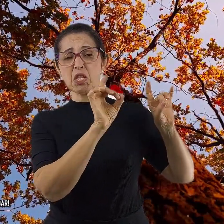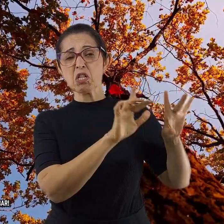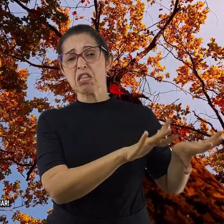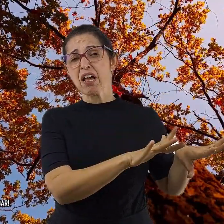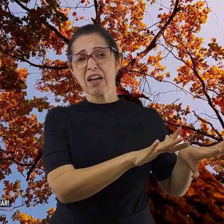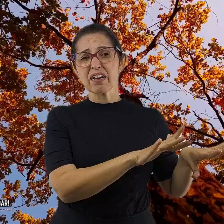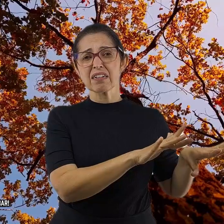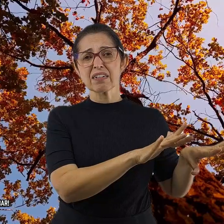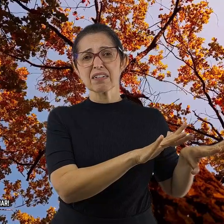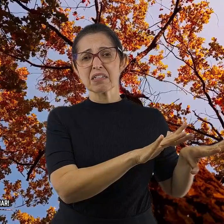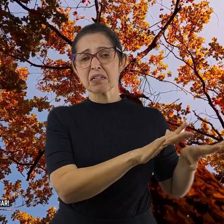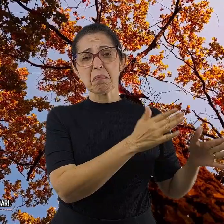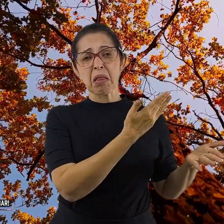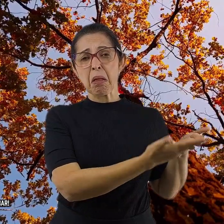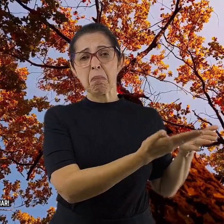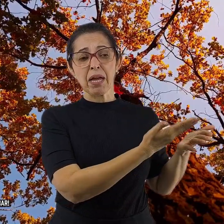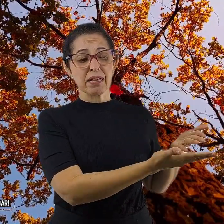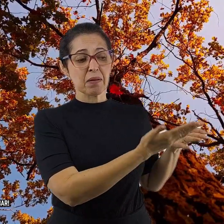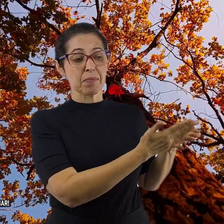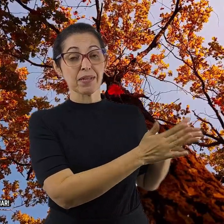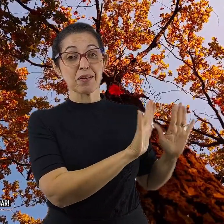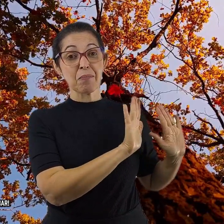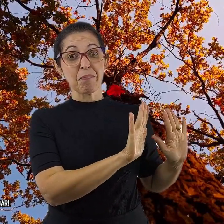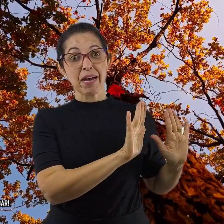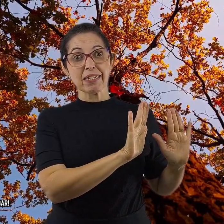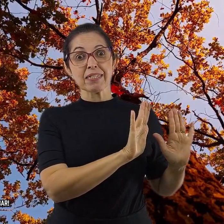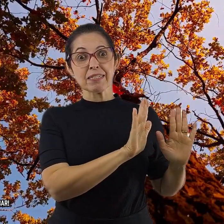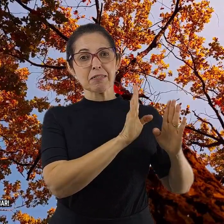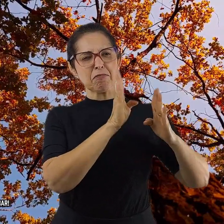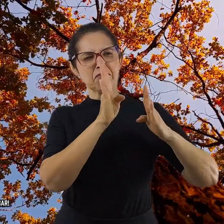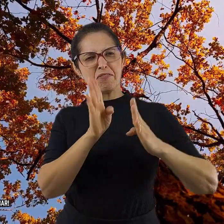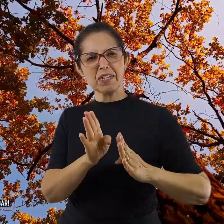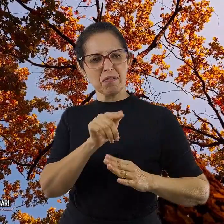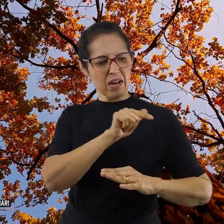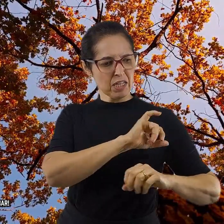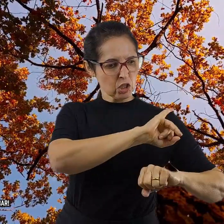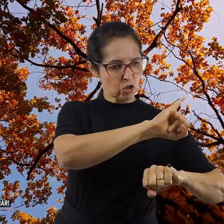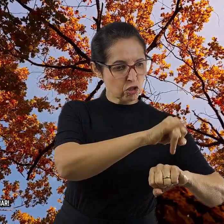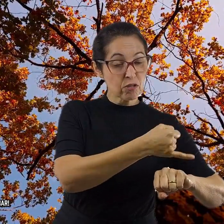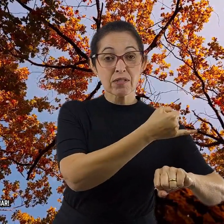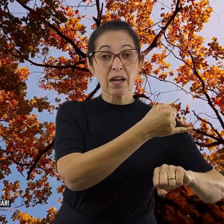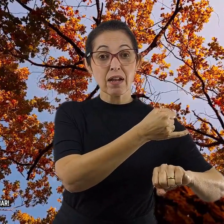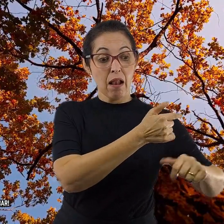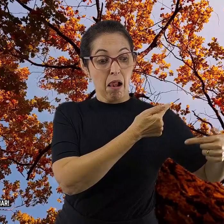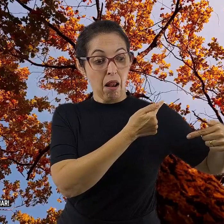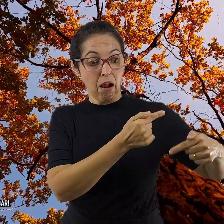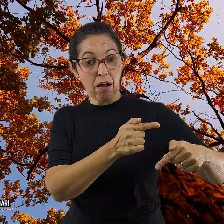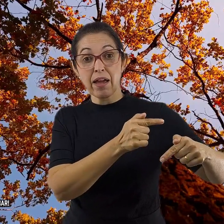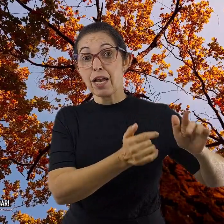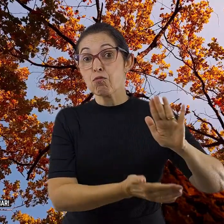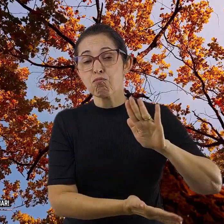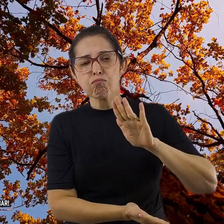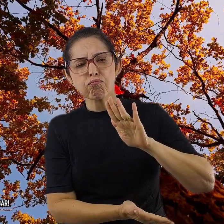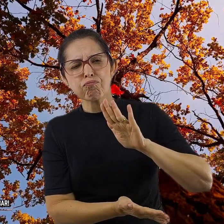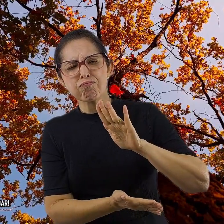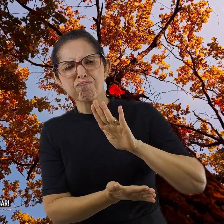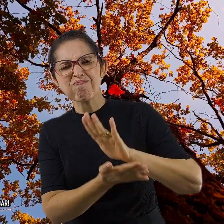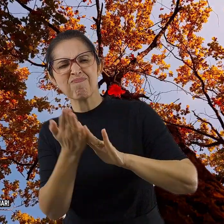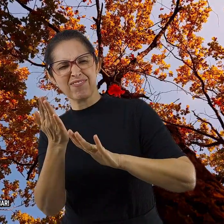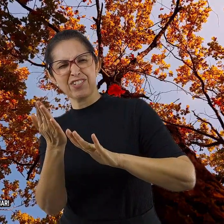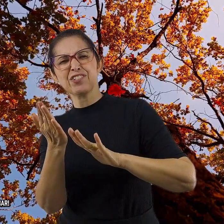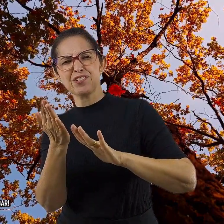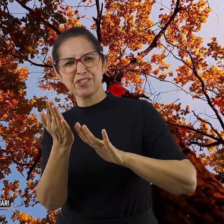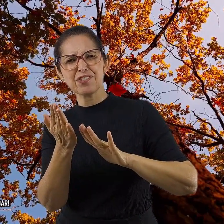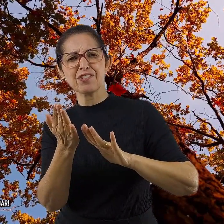A igreja começa assim, fugindo de Jerusalém, na primeira perseguição, que não foi do